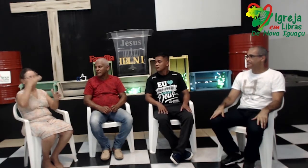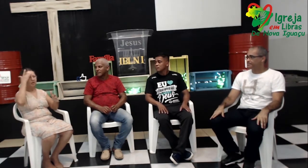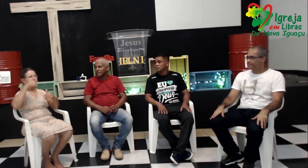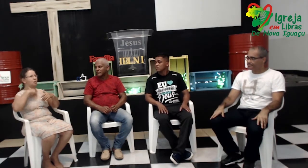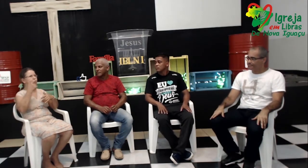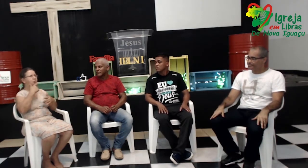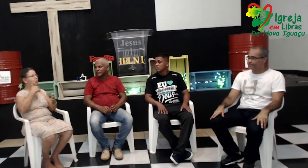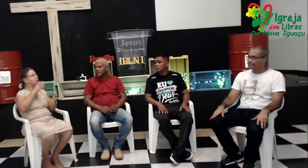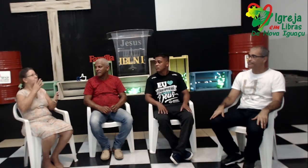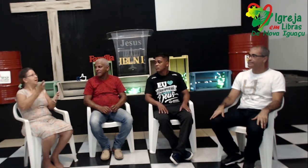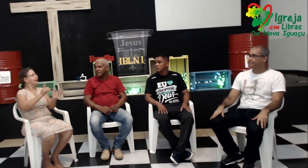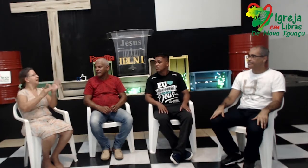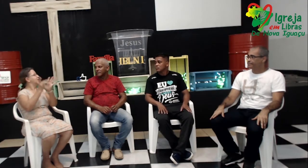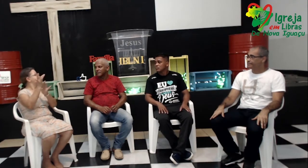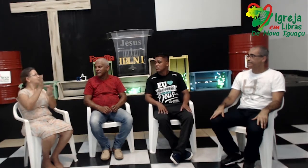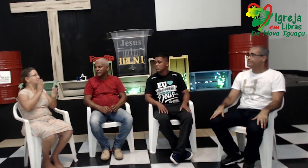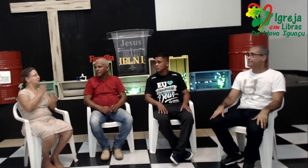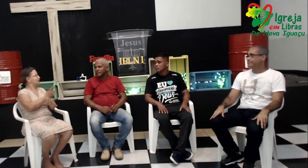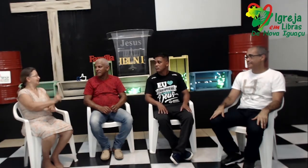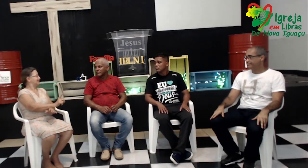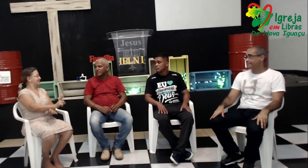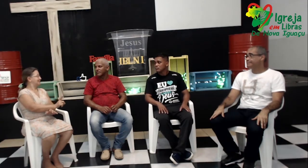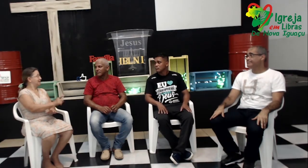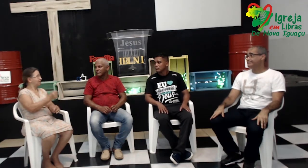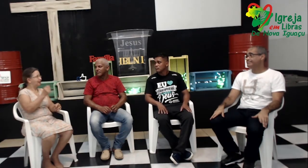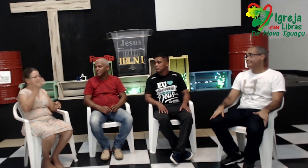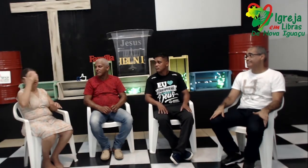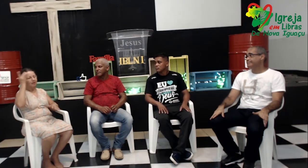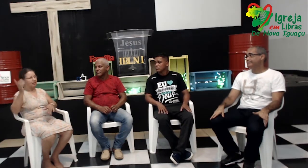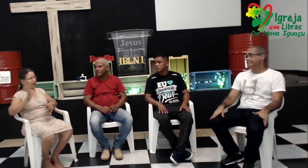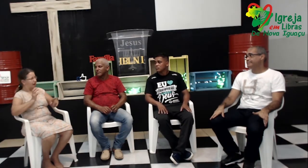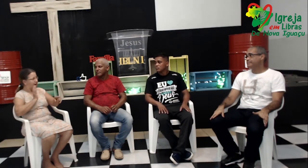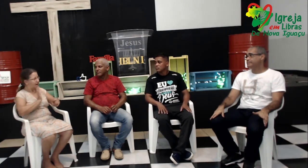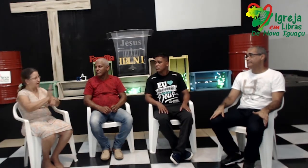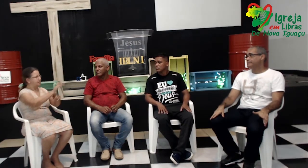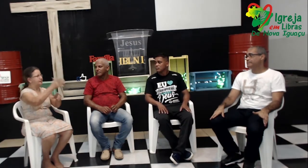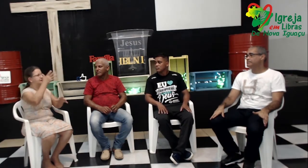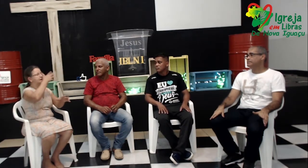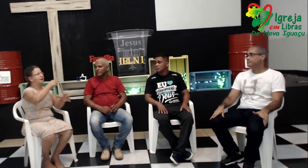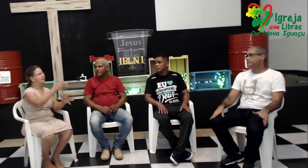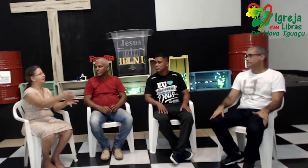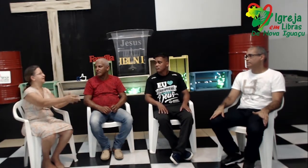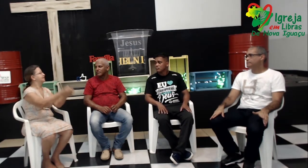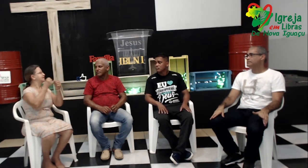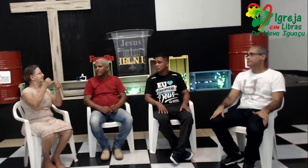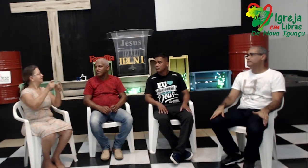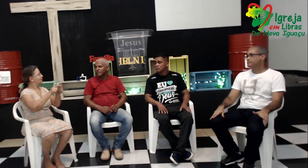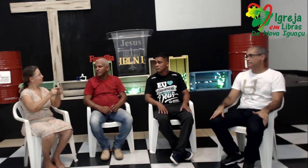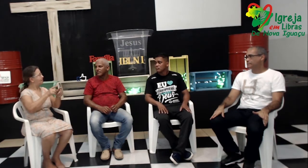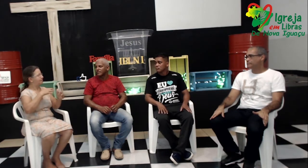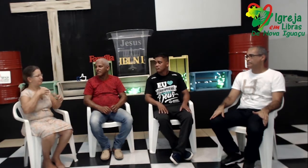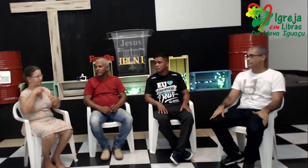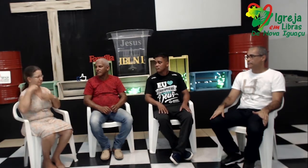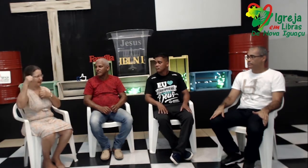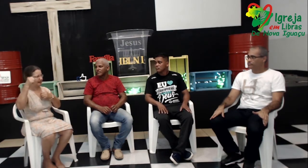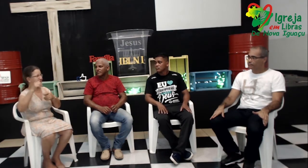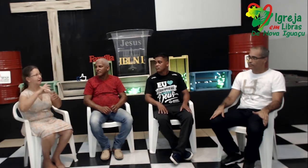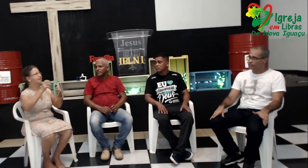Porque às vezes as pessoas não conhecem Jesus. Elas acham que elas não conhecem